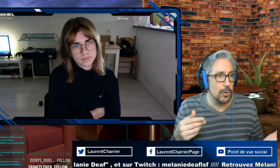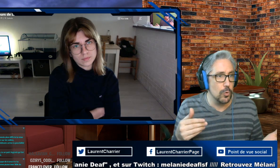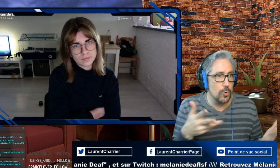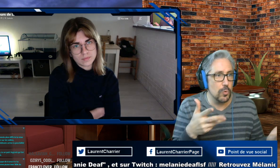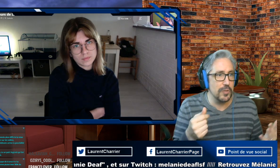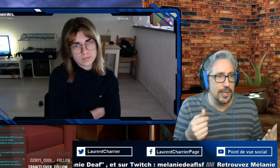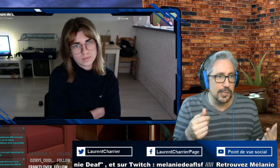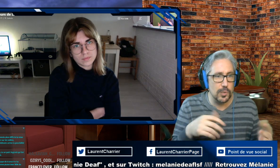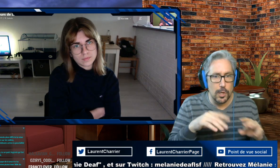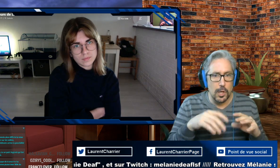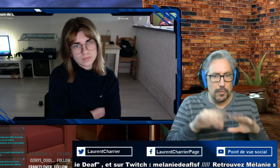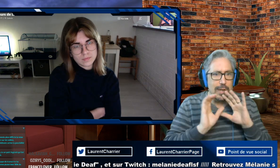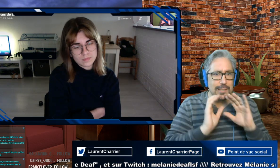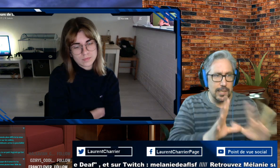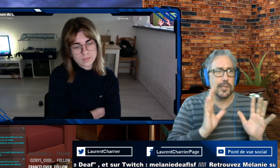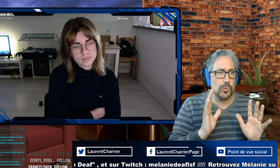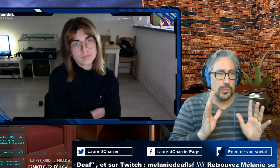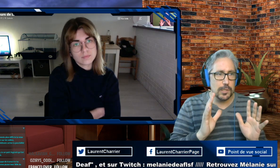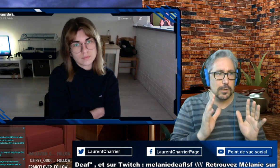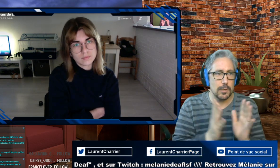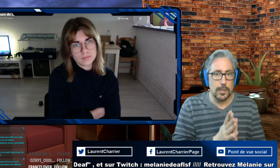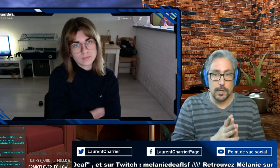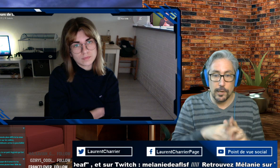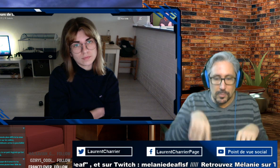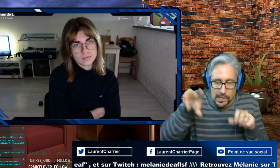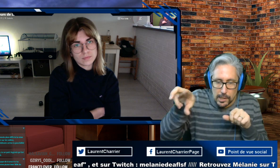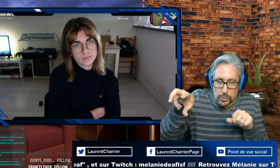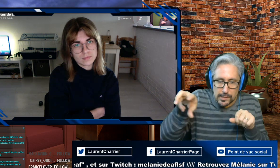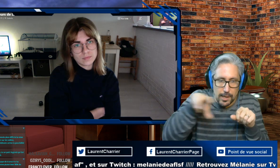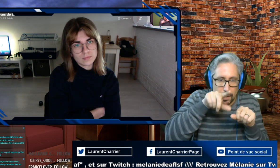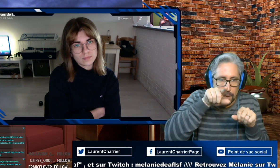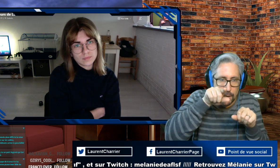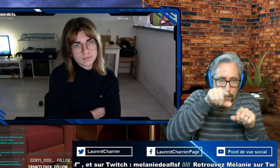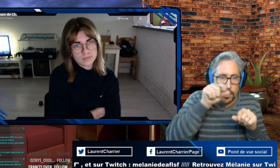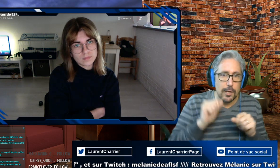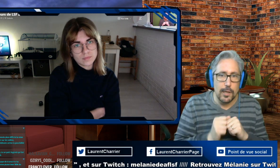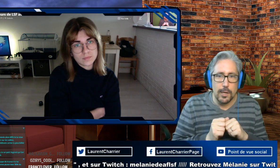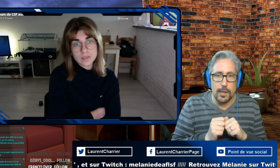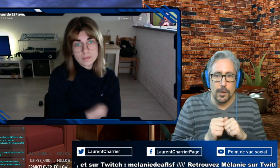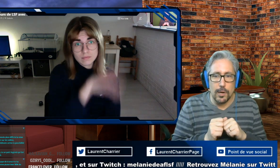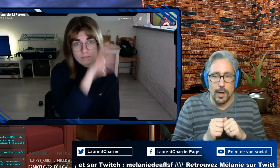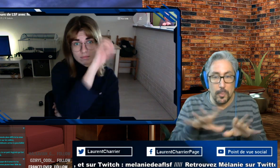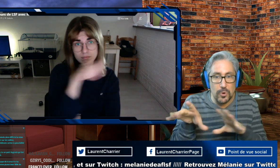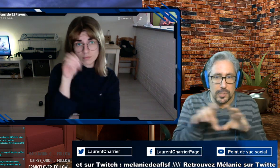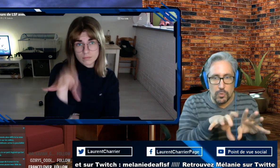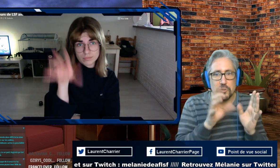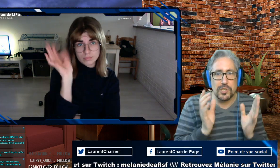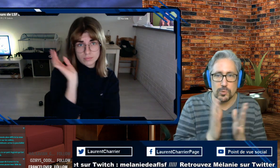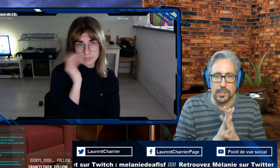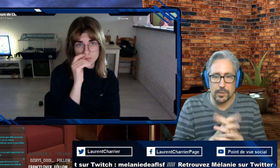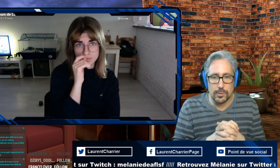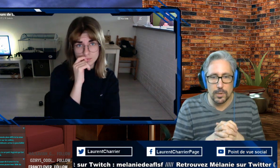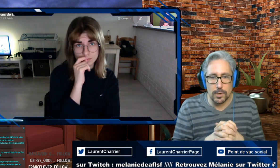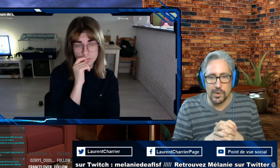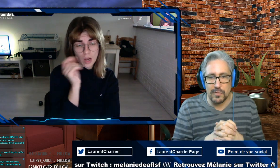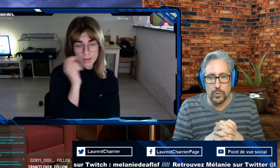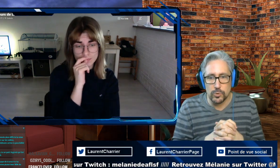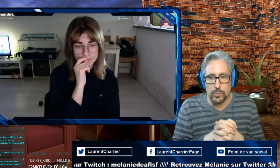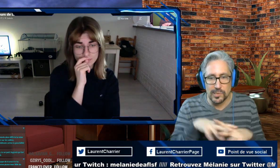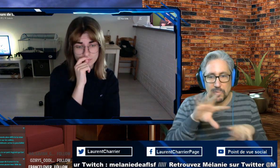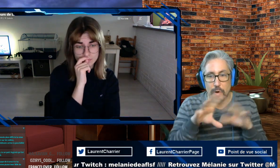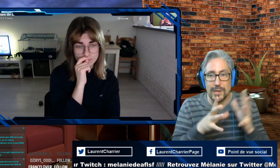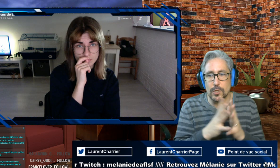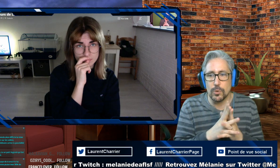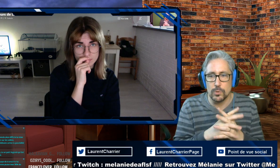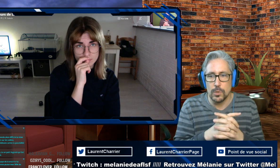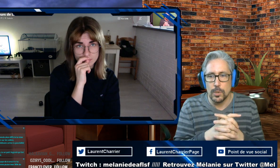par email au vidéaste. Voilà, tiens, les sous-titres, et comme ça il a juste à importer le fichier sous-titres dans la vidéo YouTube,